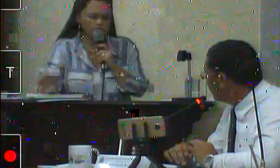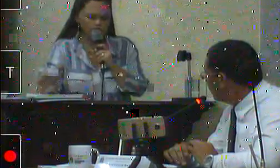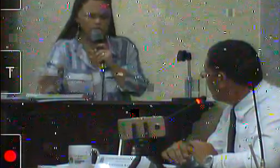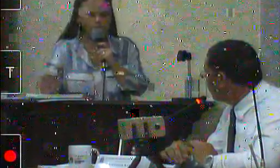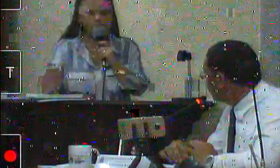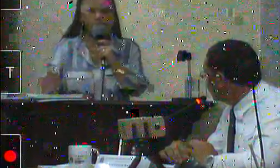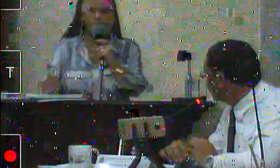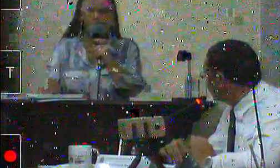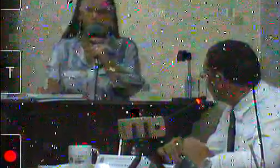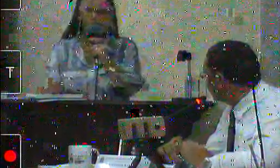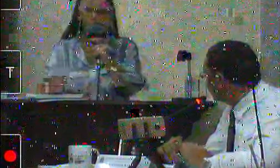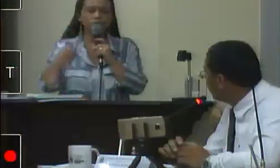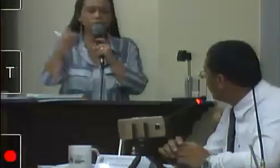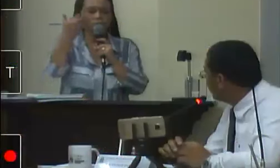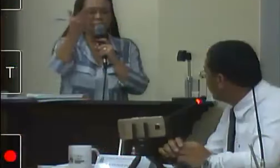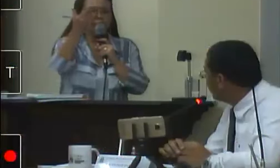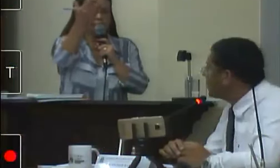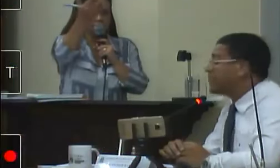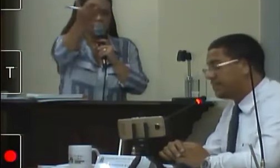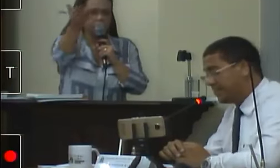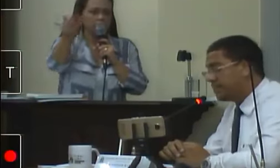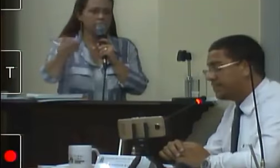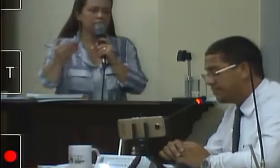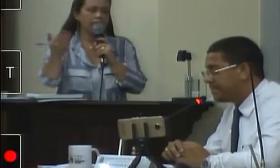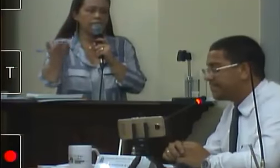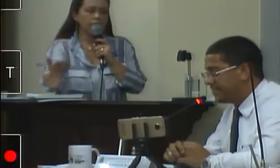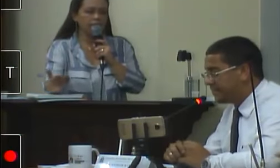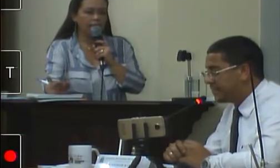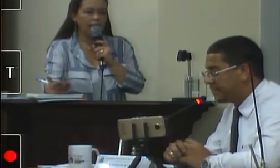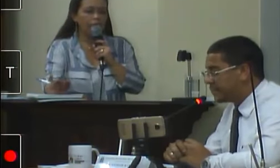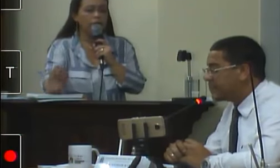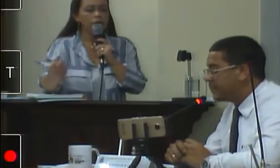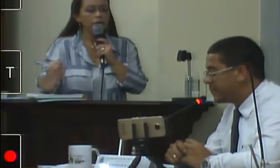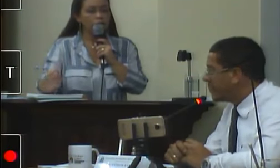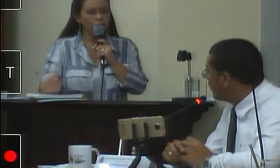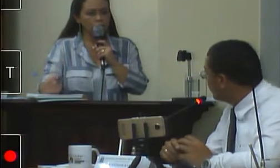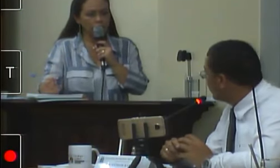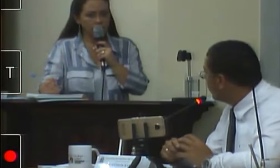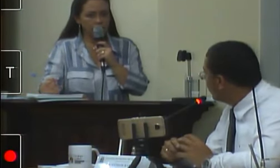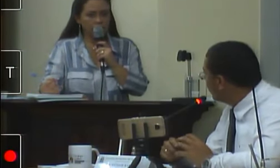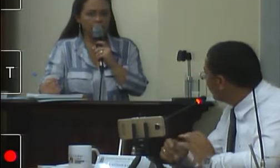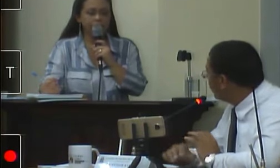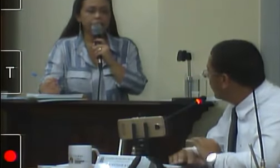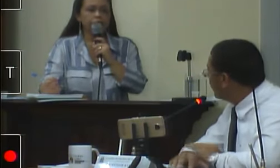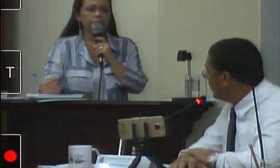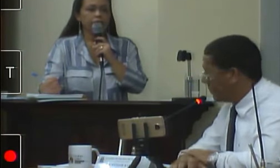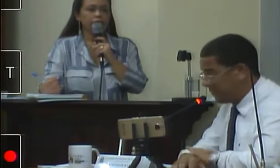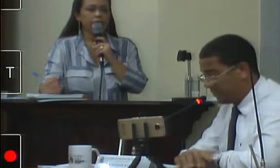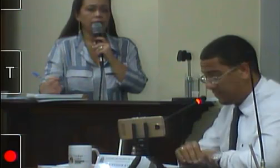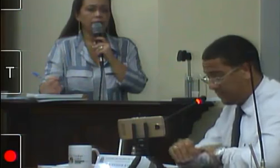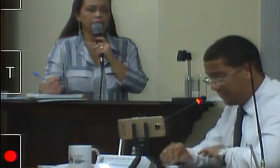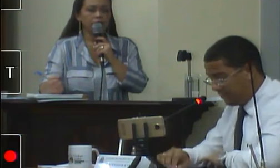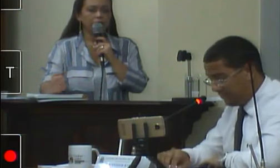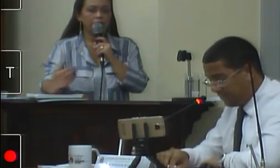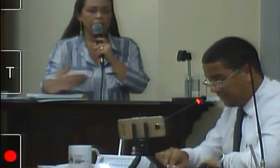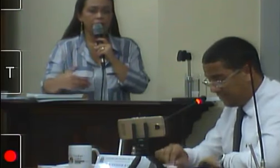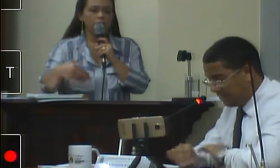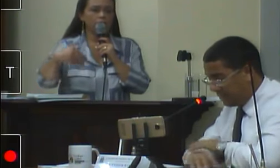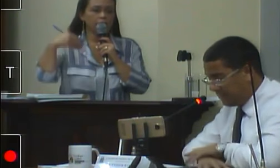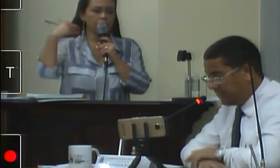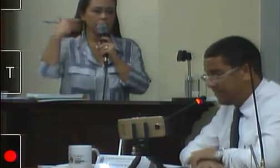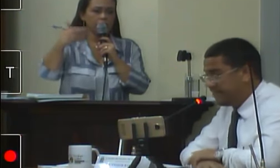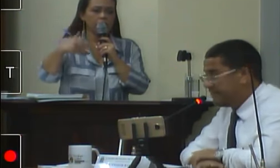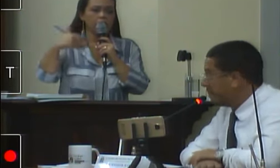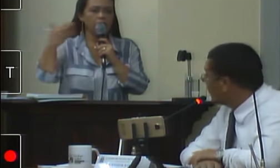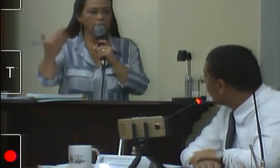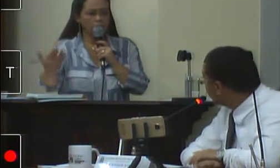de distribuição. Nada nos impede de ir lá na distribuição da CEDAR e colher a água. Volto a dizer que a água, né,